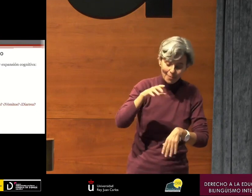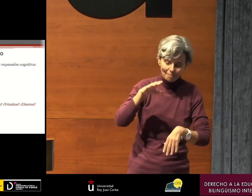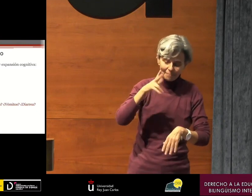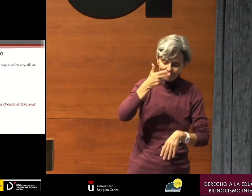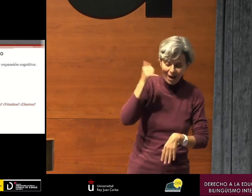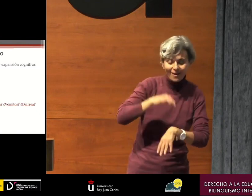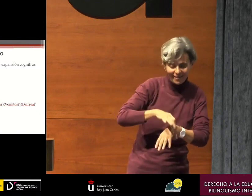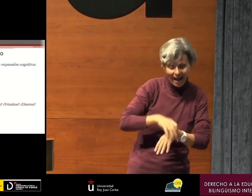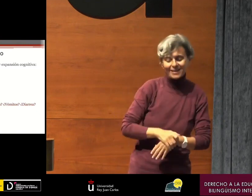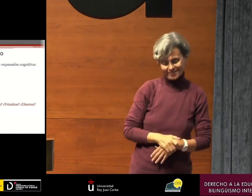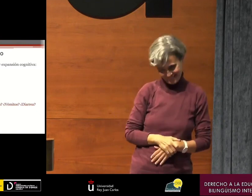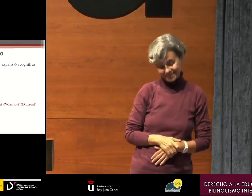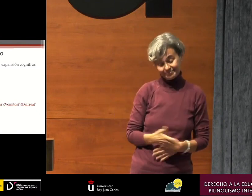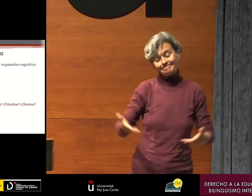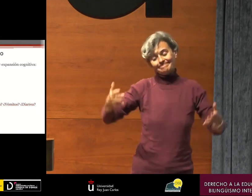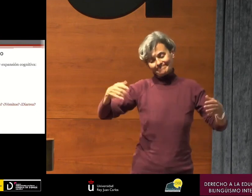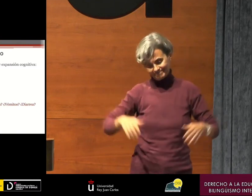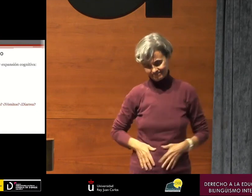docente.